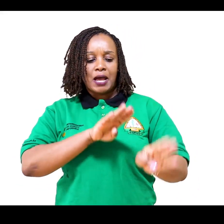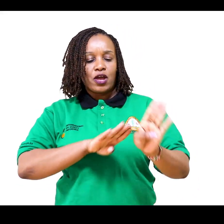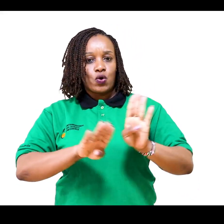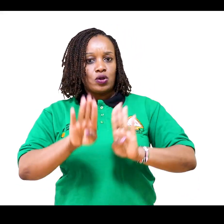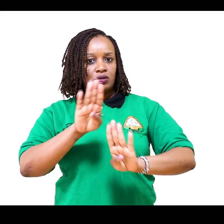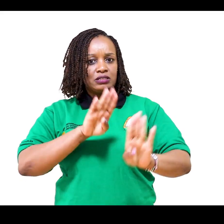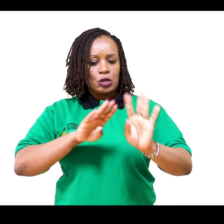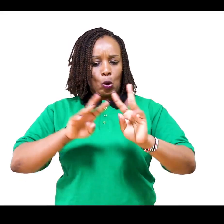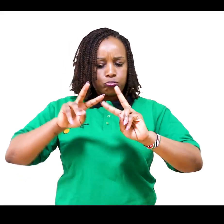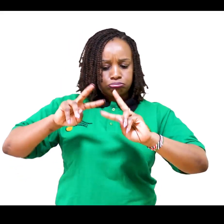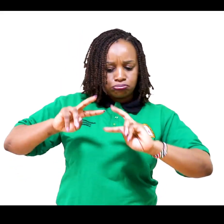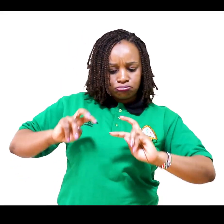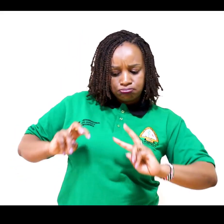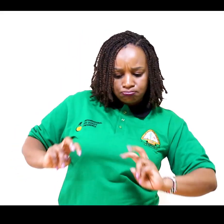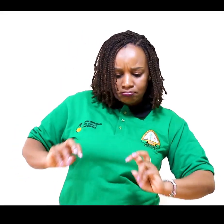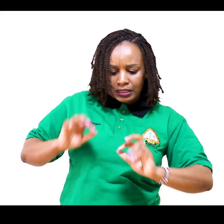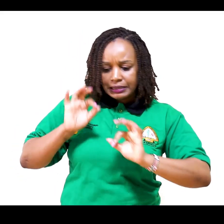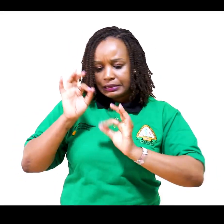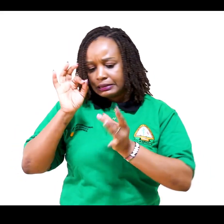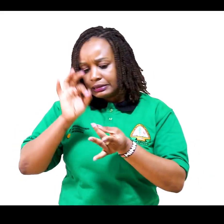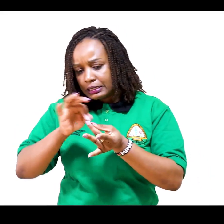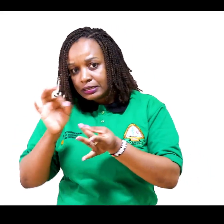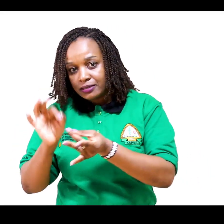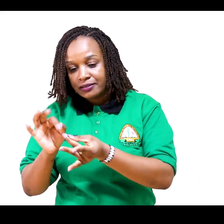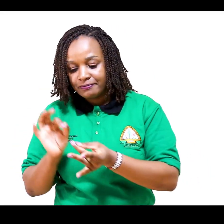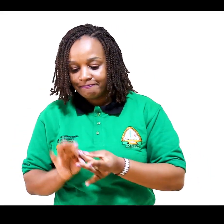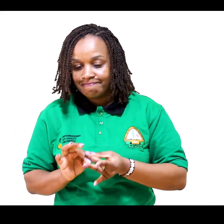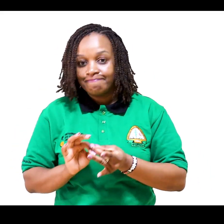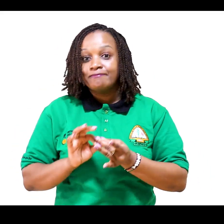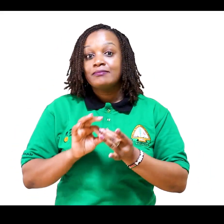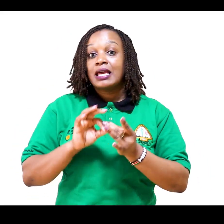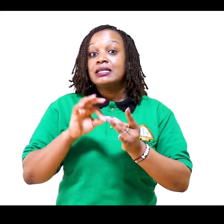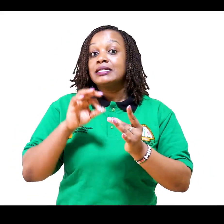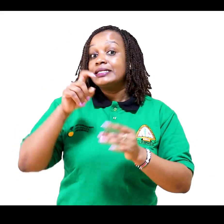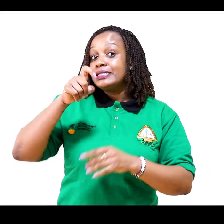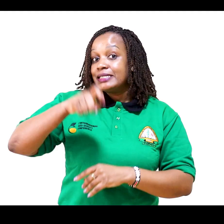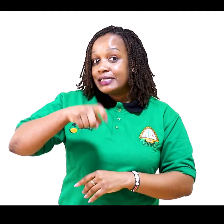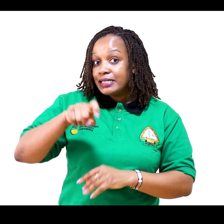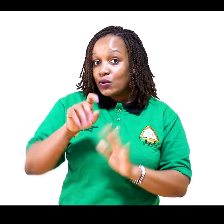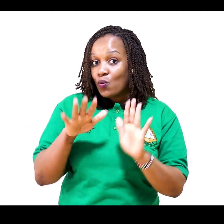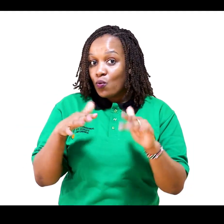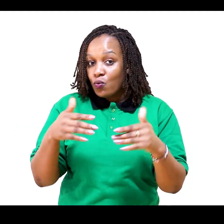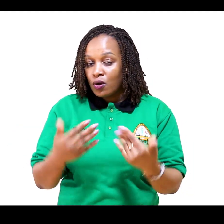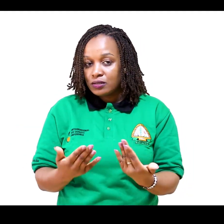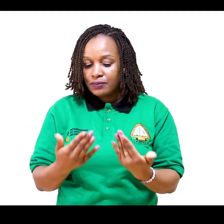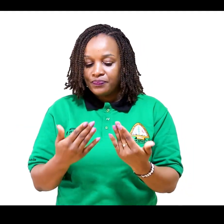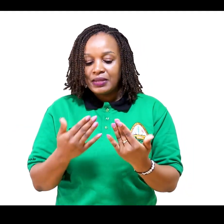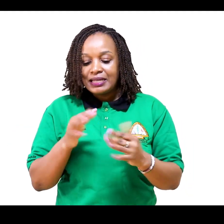vya kibakteria na enzyme linked immunosorbent assay ELISA, mahitaji ni